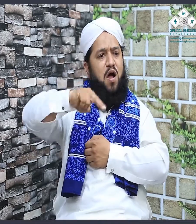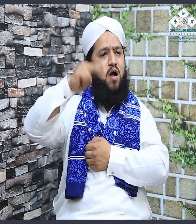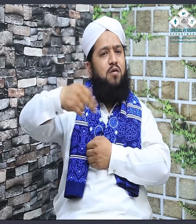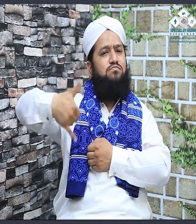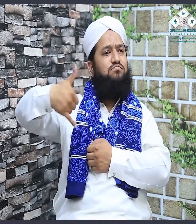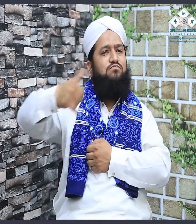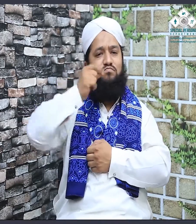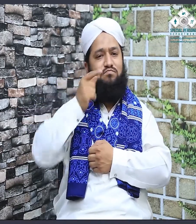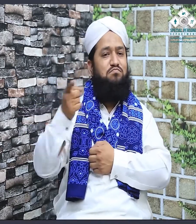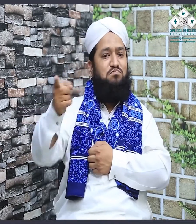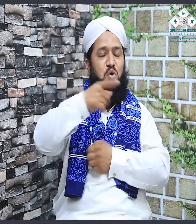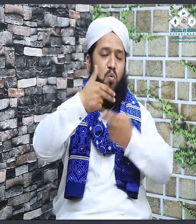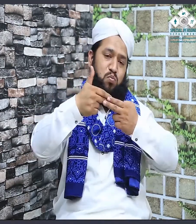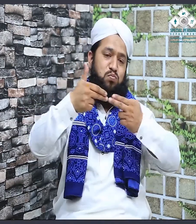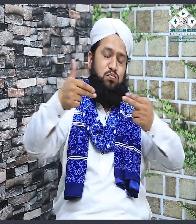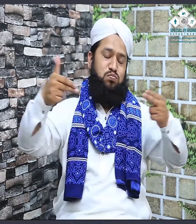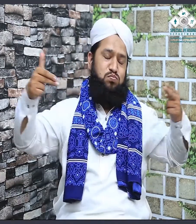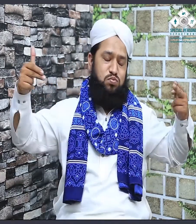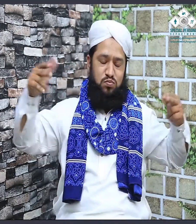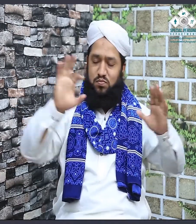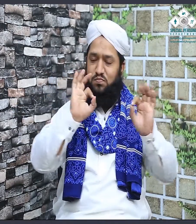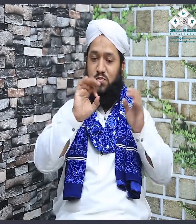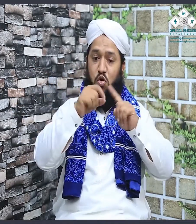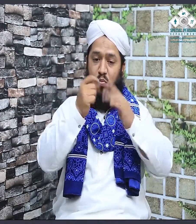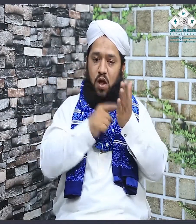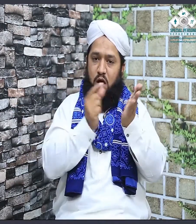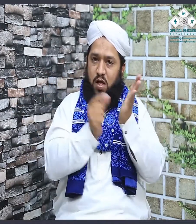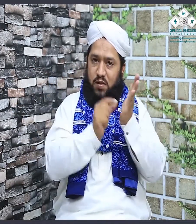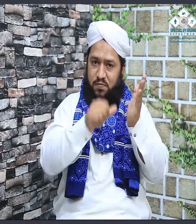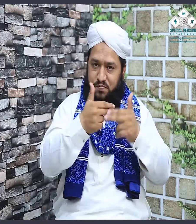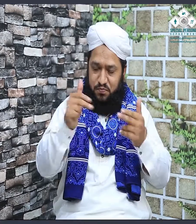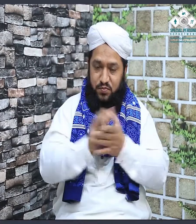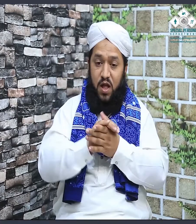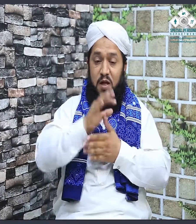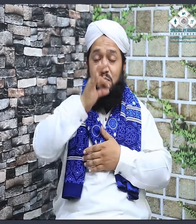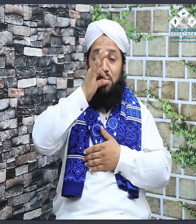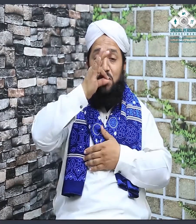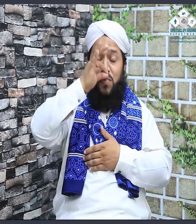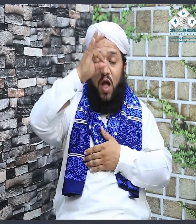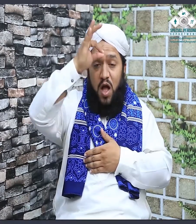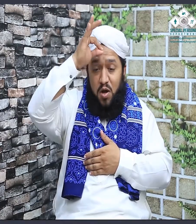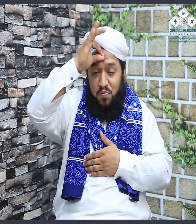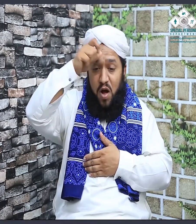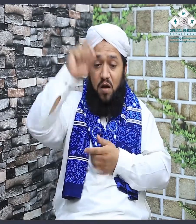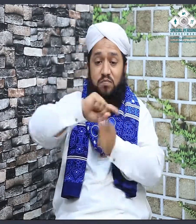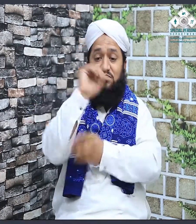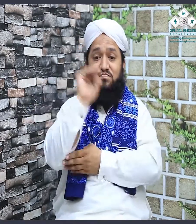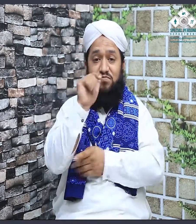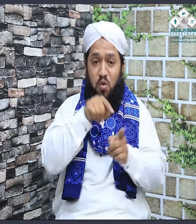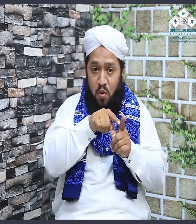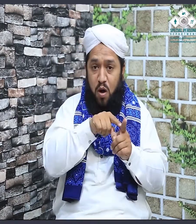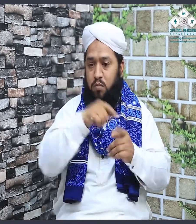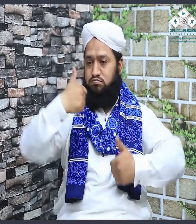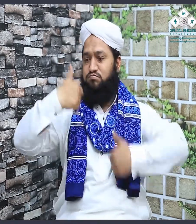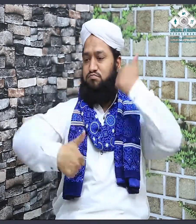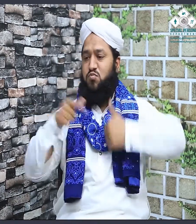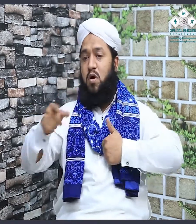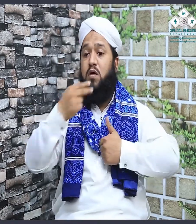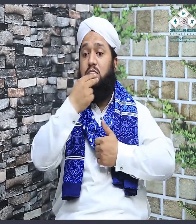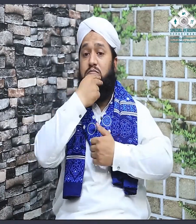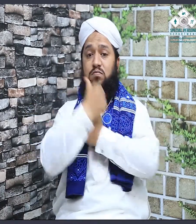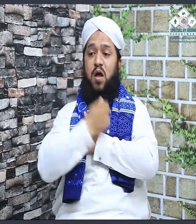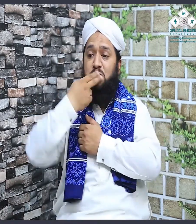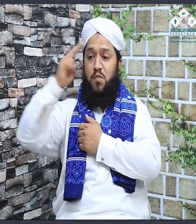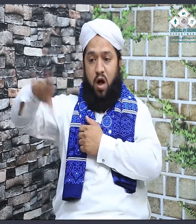آف دس یونیورس. آپ نے سن رکھا ہوگا کہ حضرت موسیٰ علیہ الصلوۃ والسلام کے مقابلے میں فرعون جادوگر لایا تھا